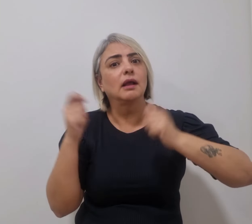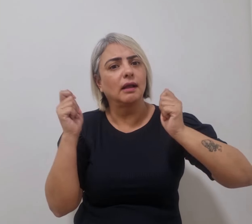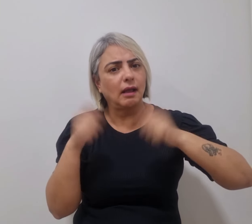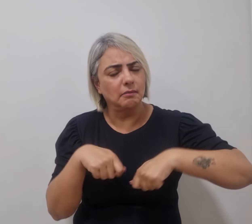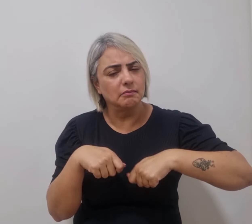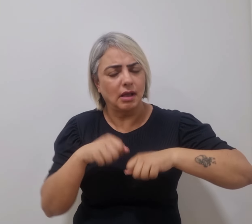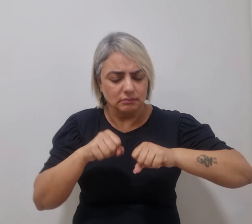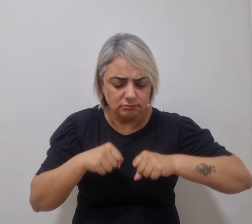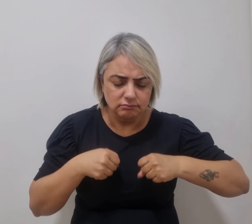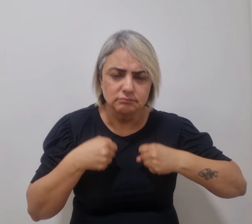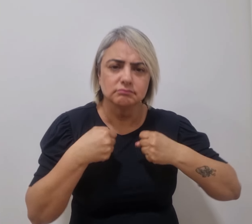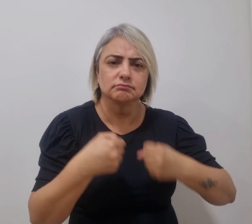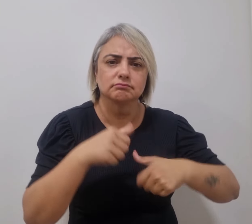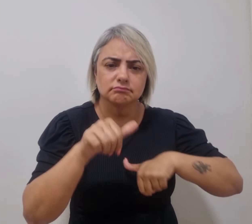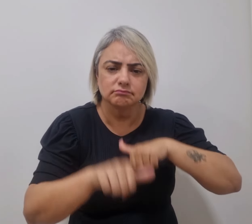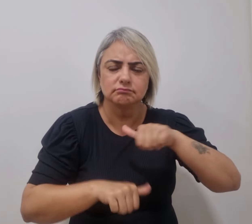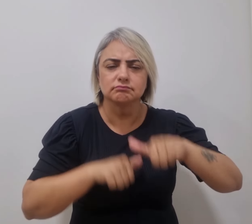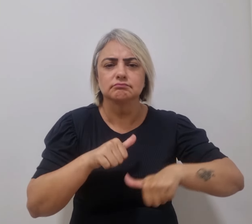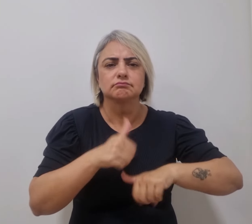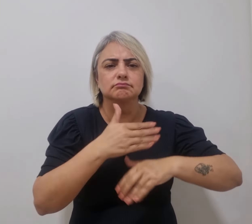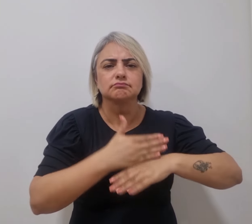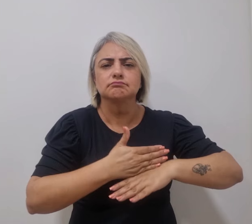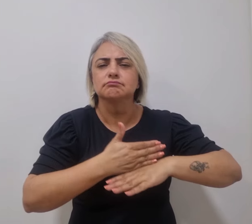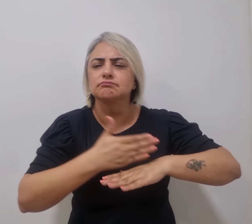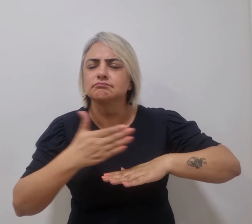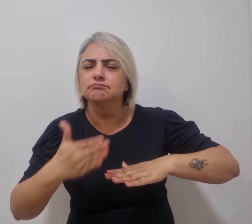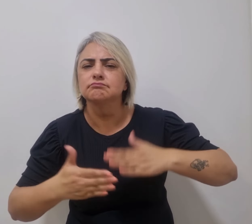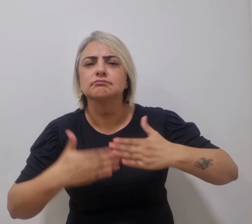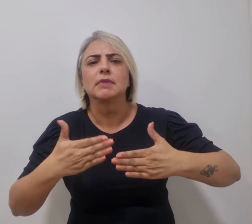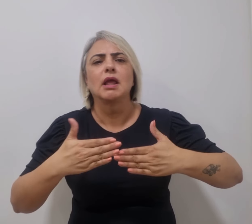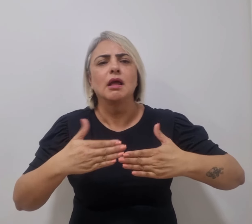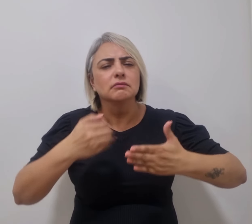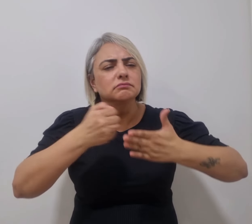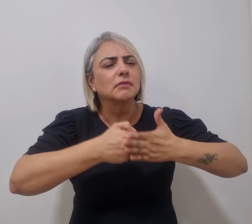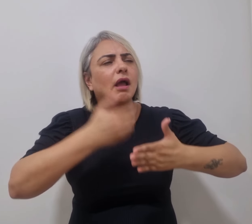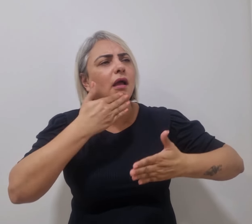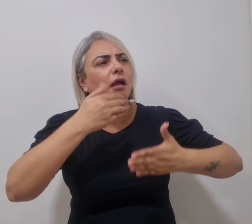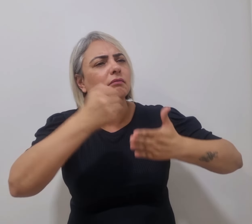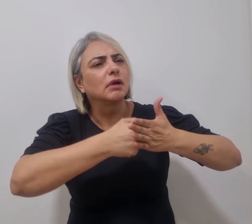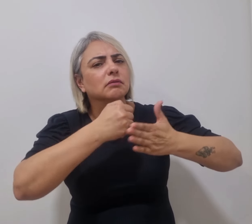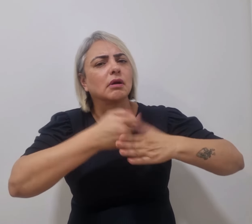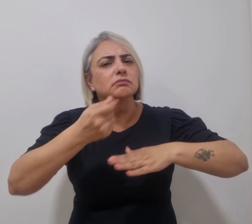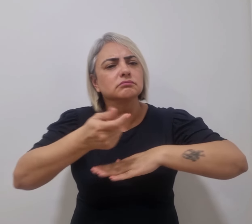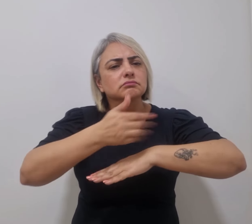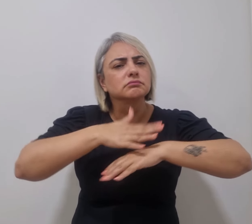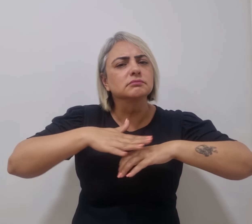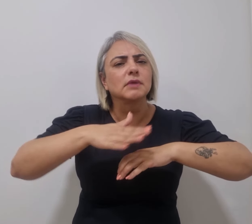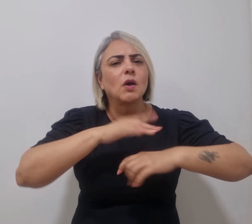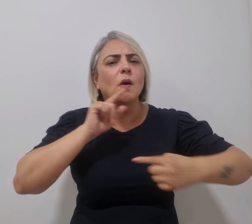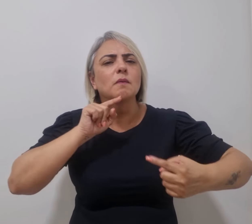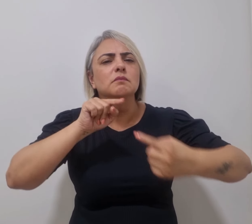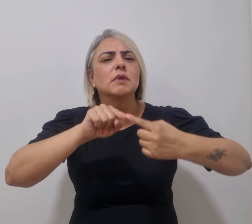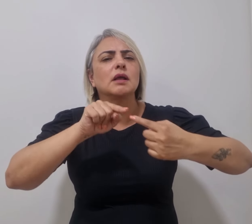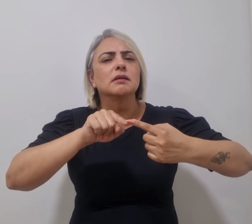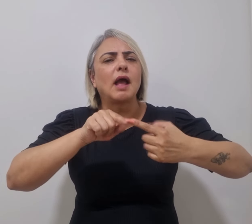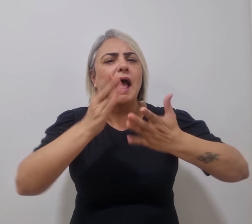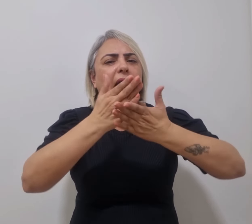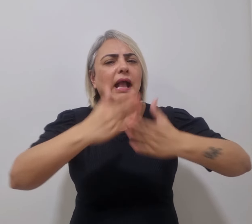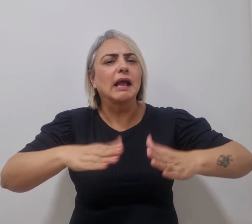enfrentar a mudança dos tempos e as reivindicações do capital com vistas a eliminar direitos